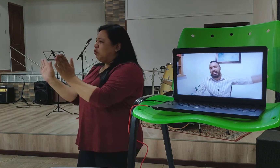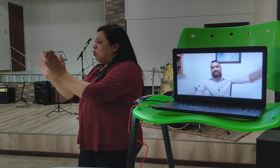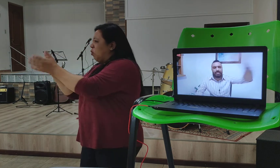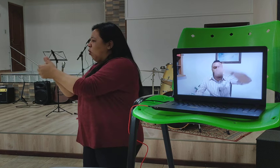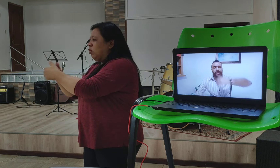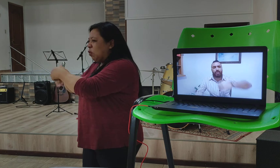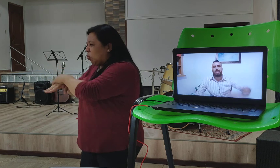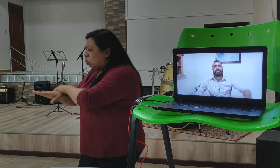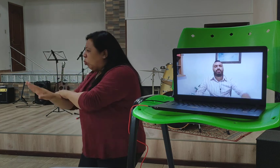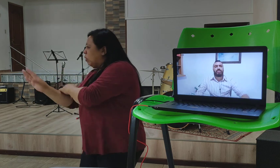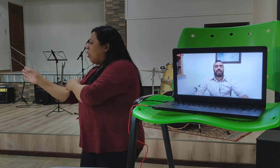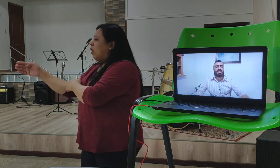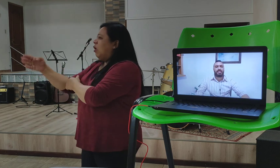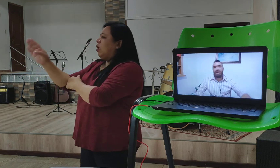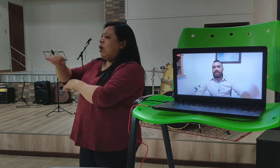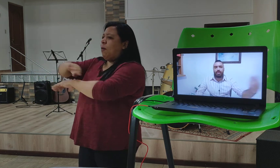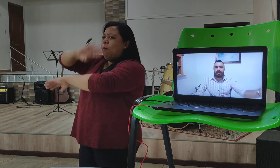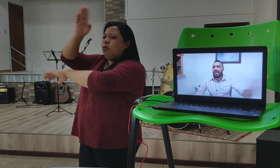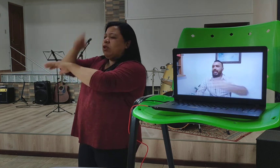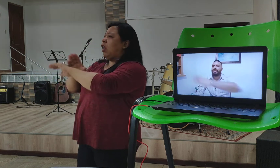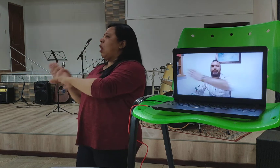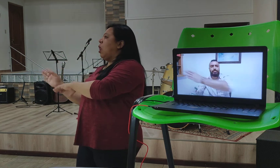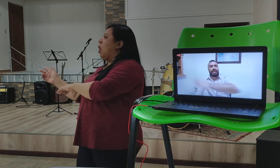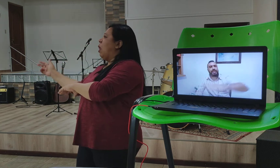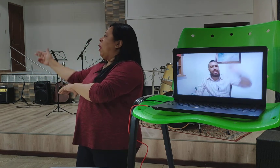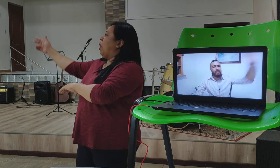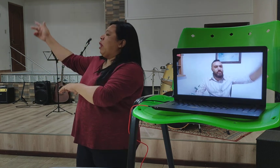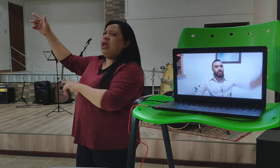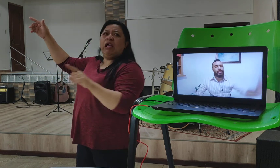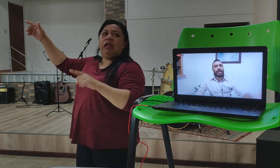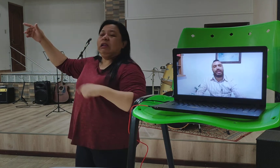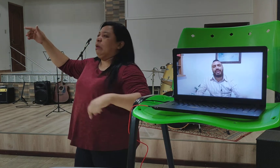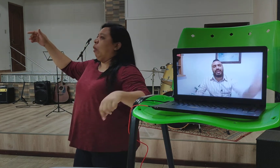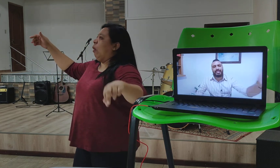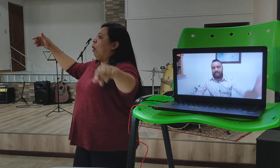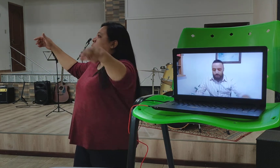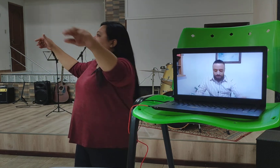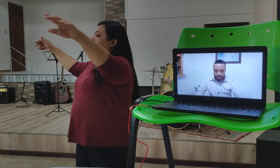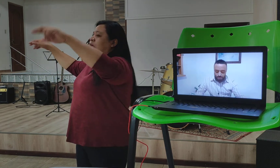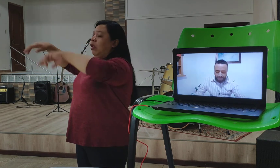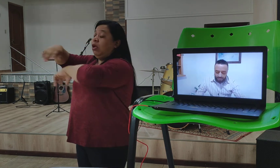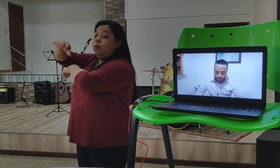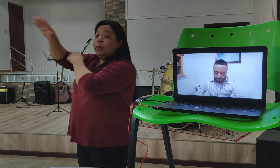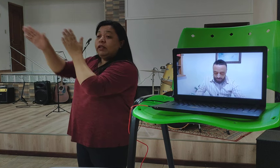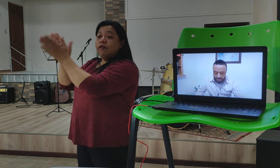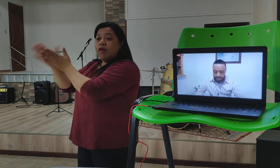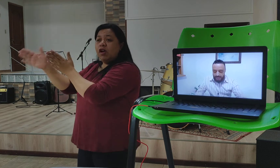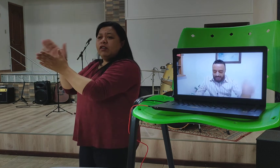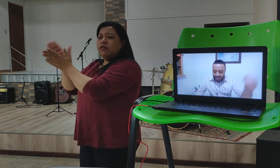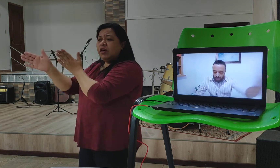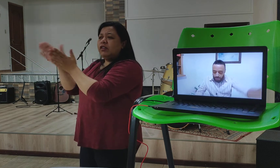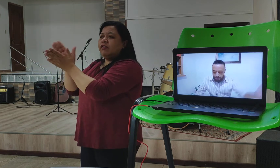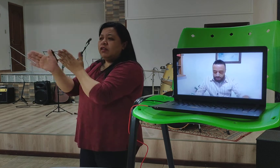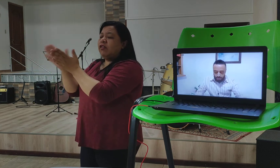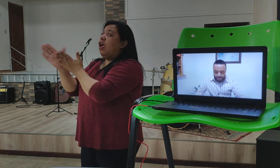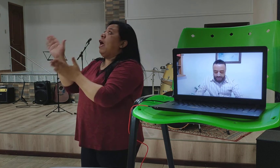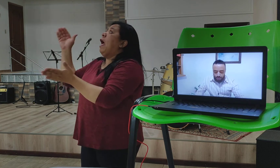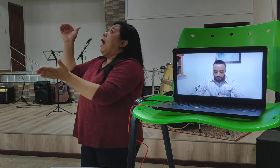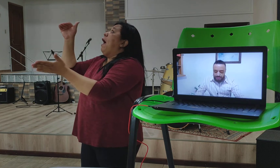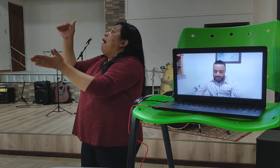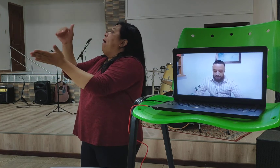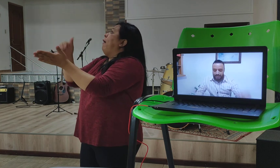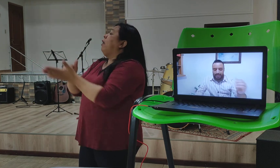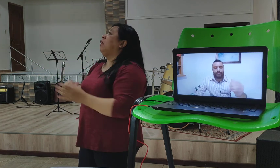vales, dando volta em montanhas? Eu sei que eles vêm por aqui, eu corro para lá. Até quando isso vai se suceder? Até quando isso